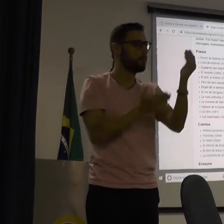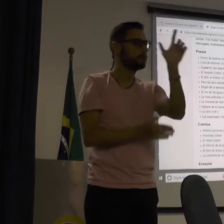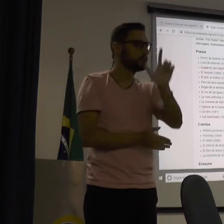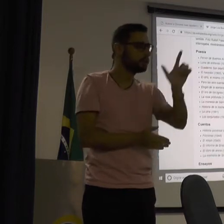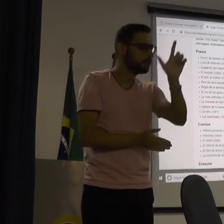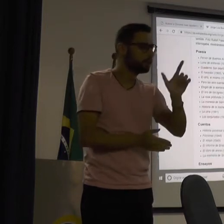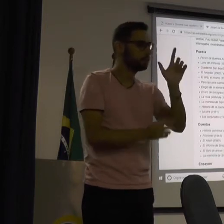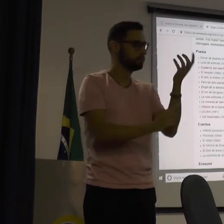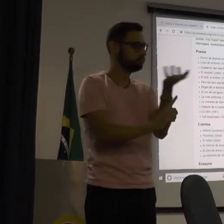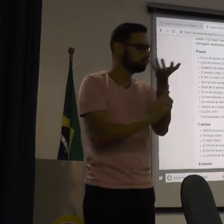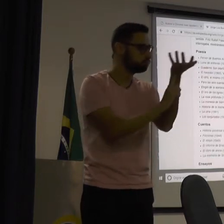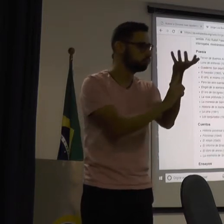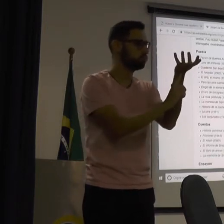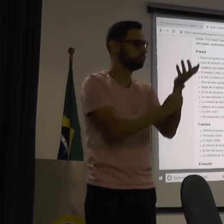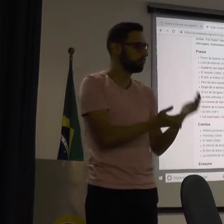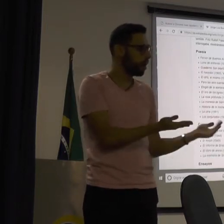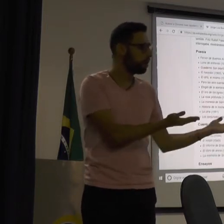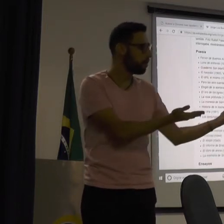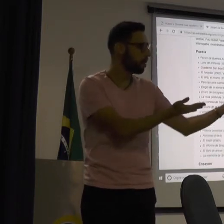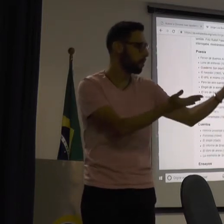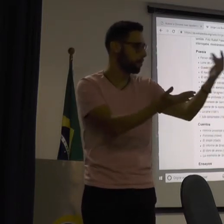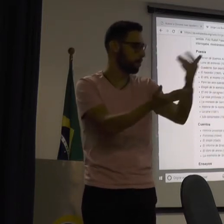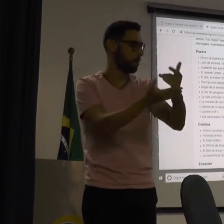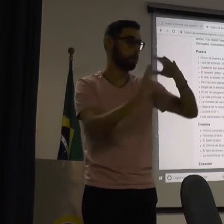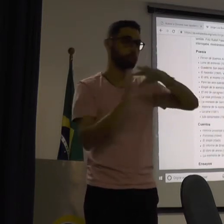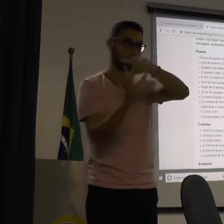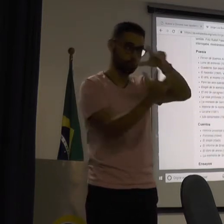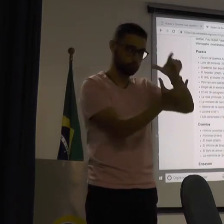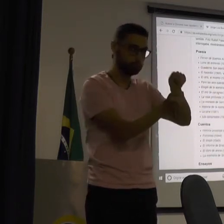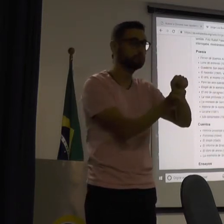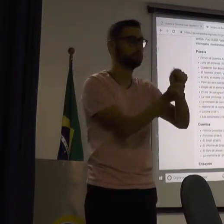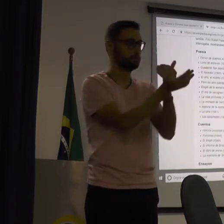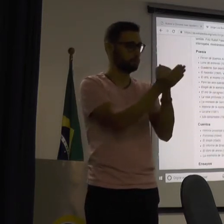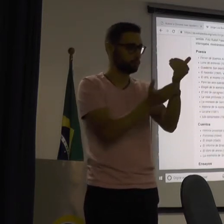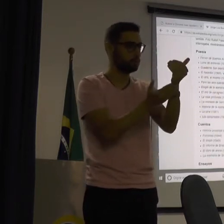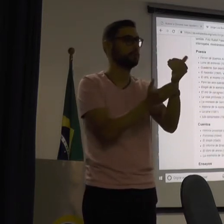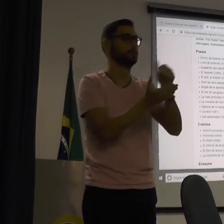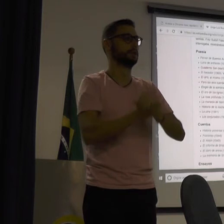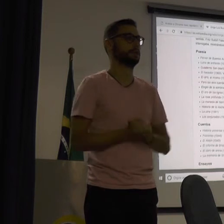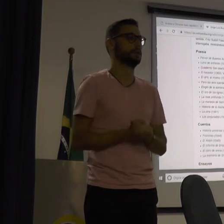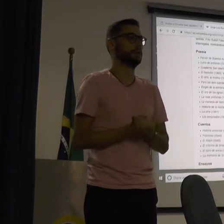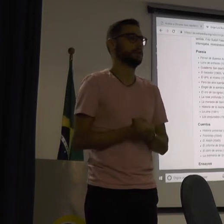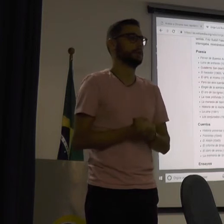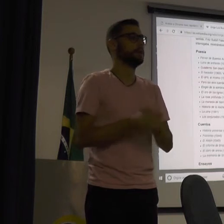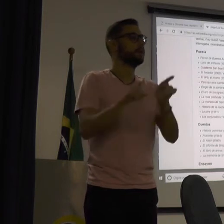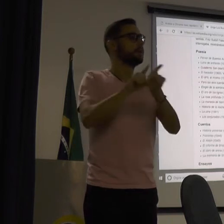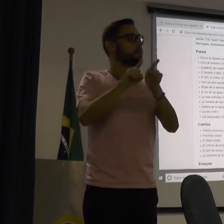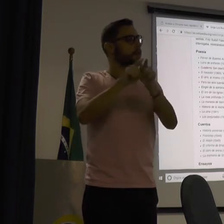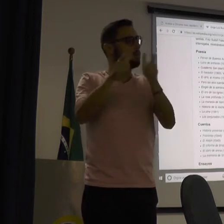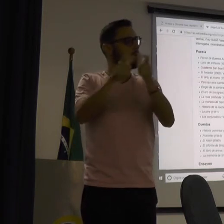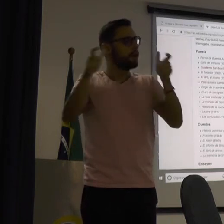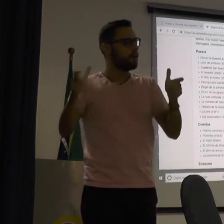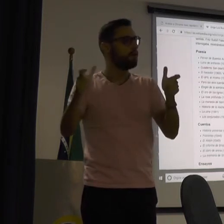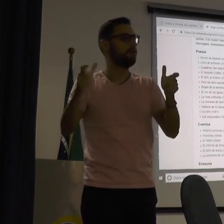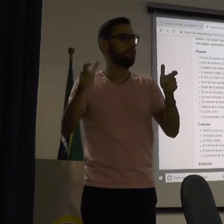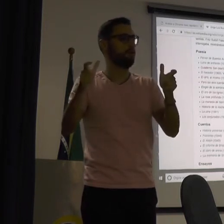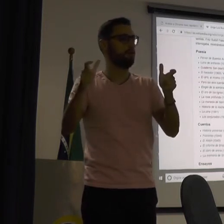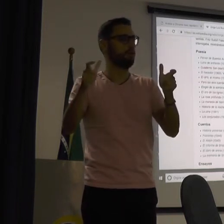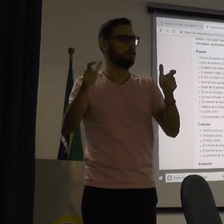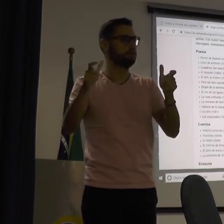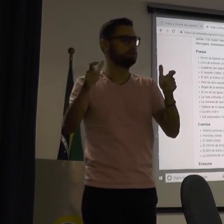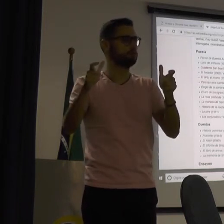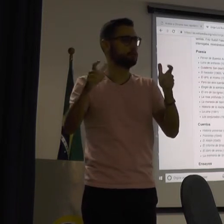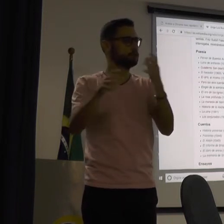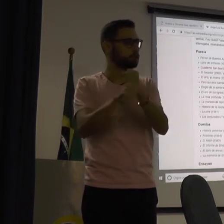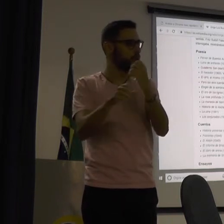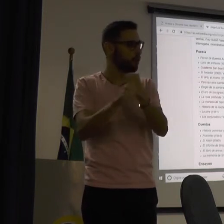mundial. E eu vou mostrar um pouquinho depois aqui na relação, se vocês forem ver, a maior parte, em termos numéricos, do